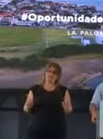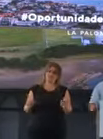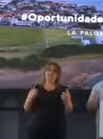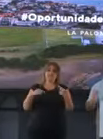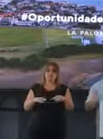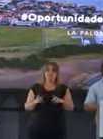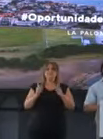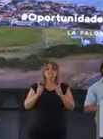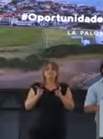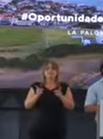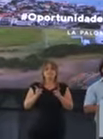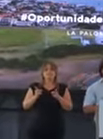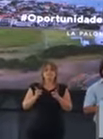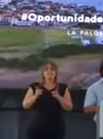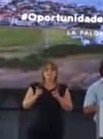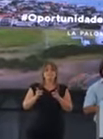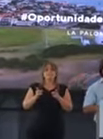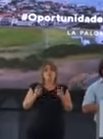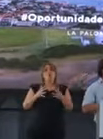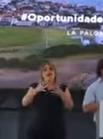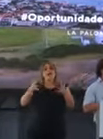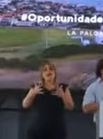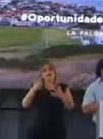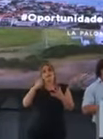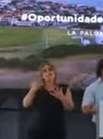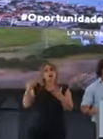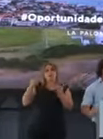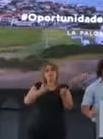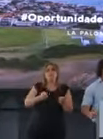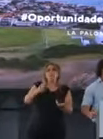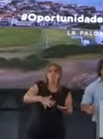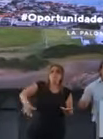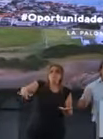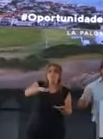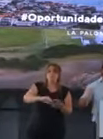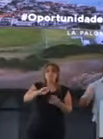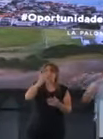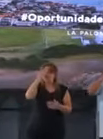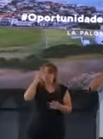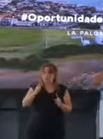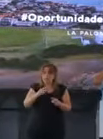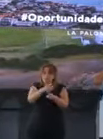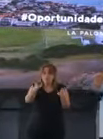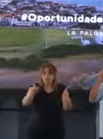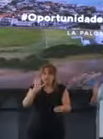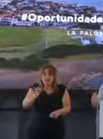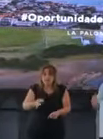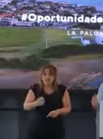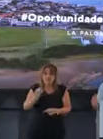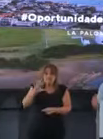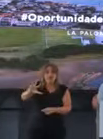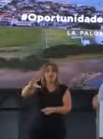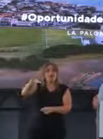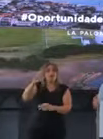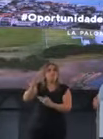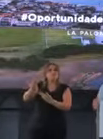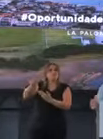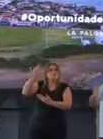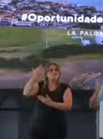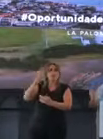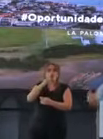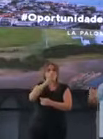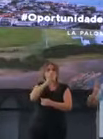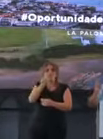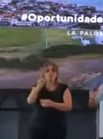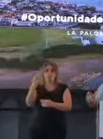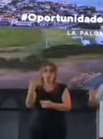Y sobre todo un enorme apoyo popular. El Frente Amplio, ustedes lo saben, recordó en 2004, tuvo